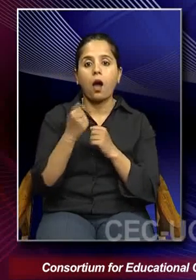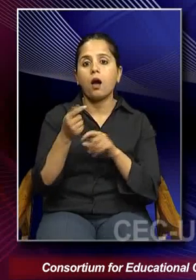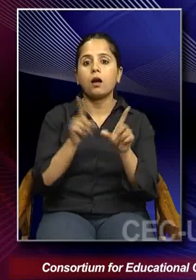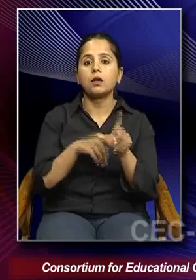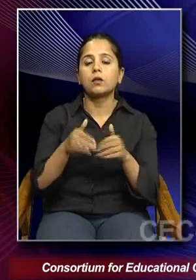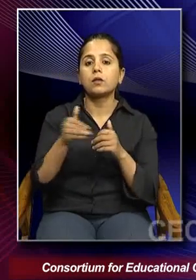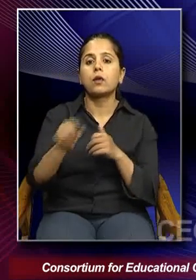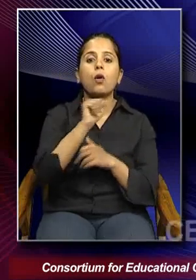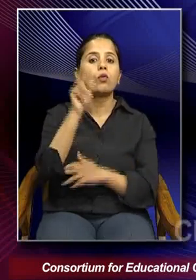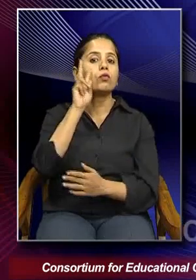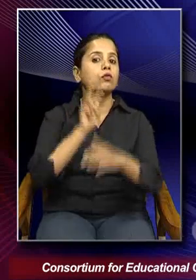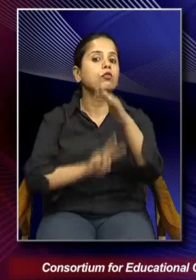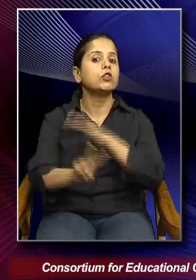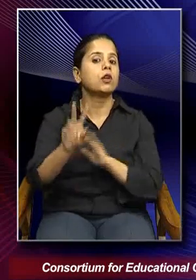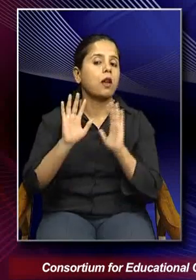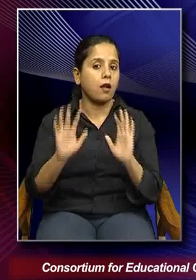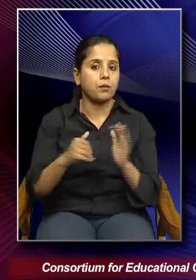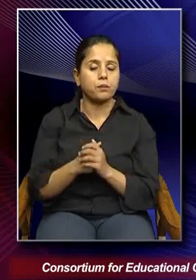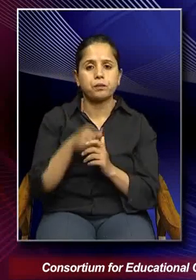दृष्टि है